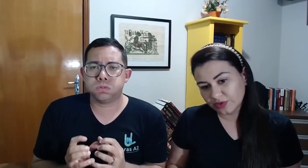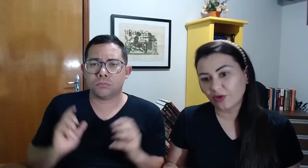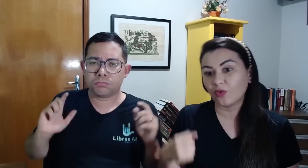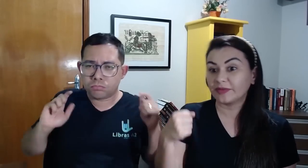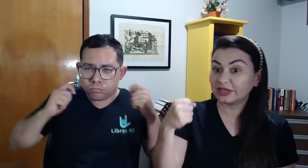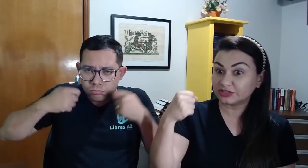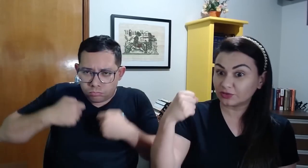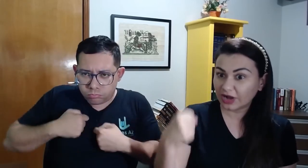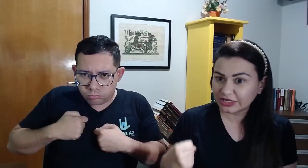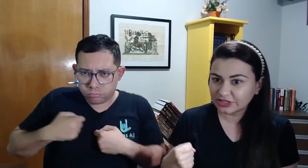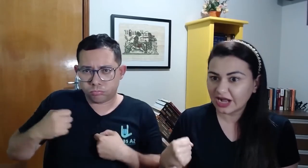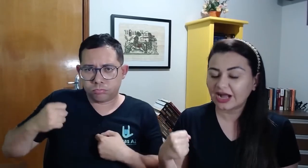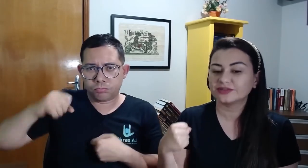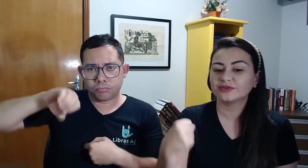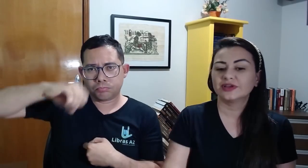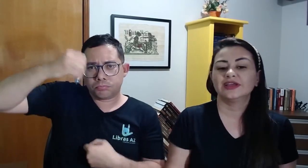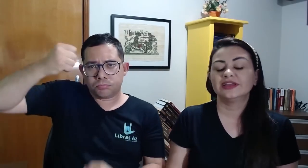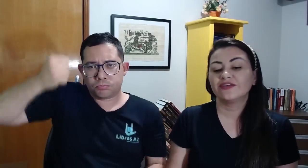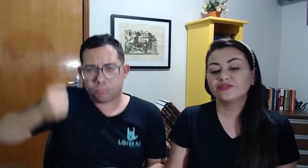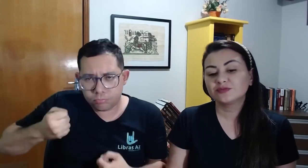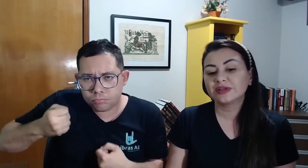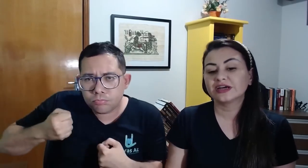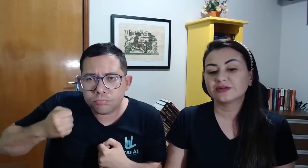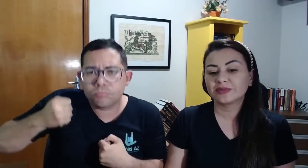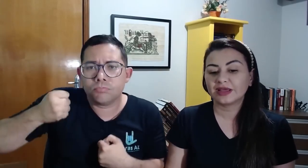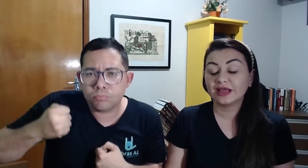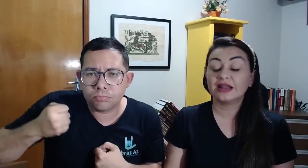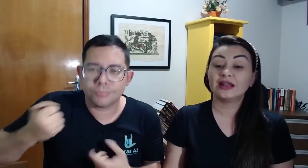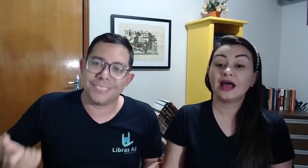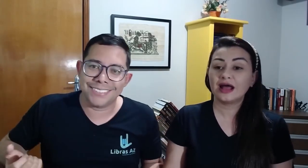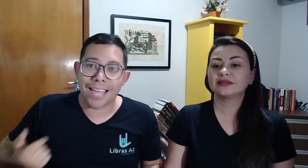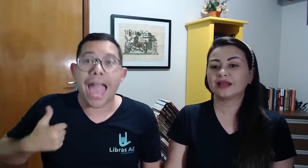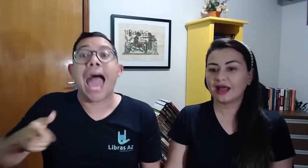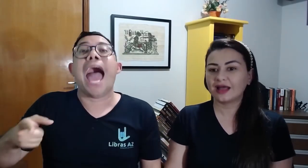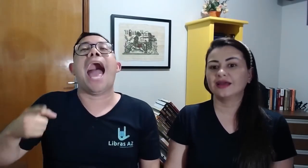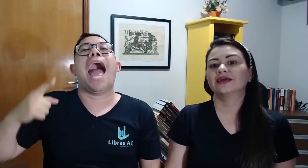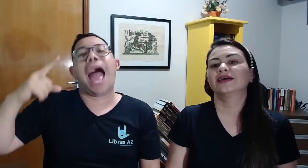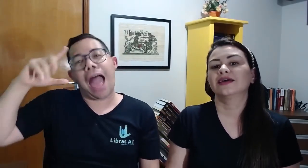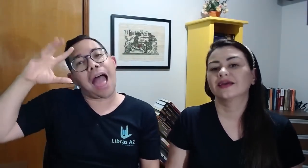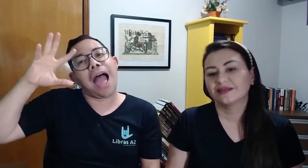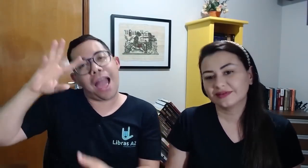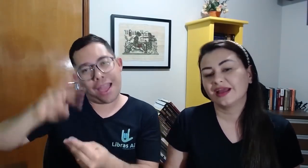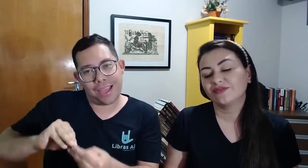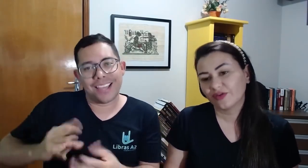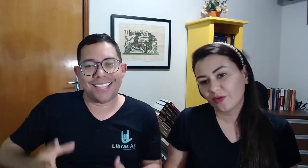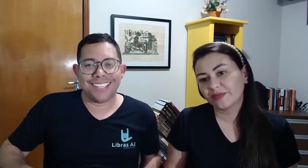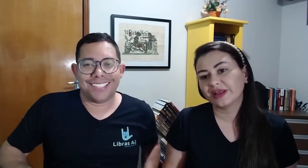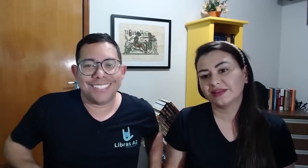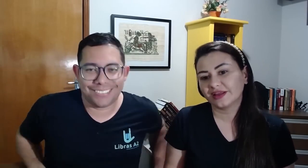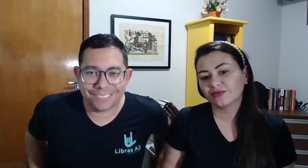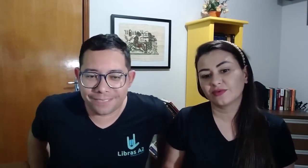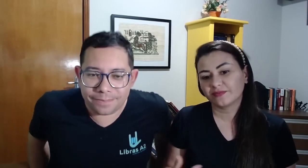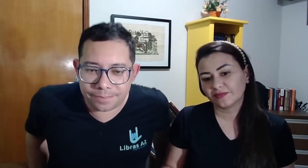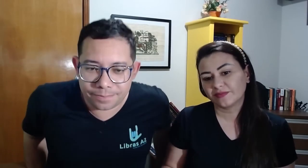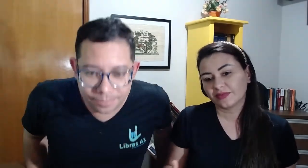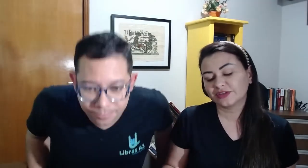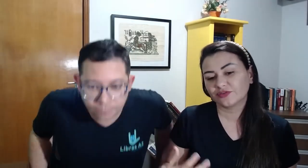um homem que tinha um cajado. E aí fui explicando para ele, tá. E aí foi compreendendo, a gente foi